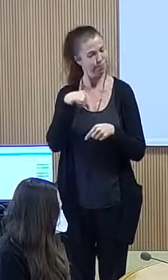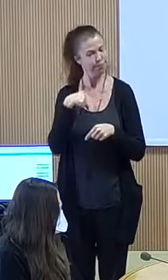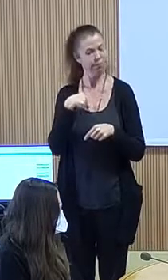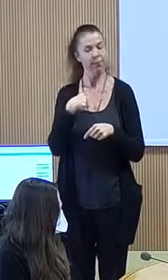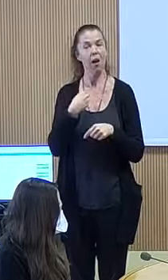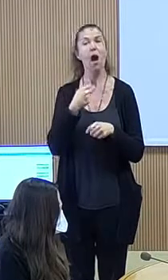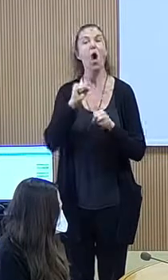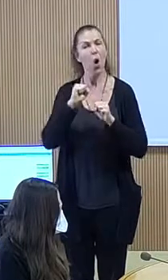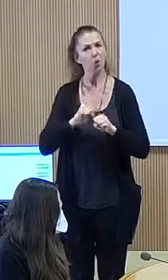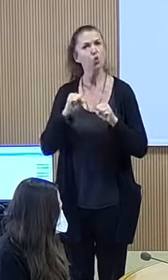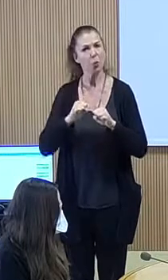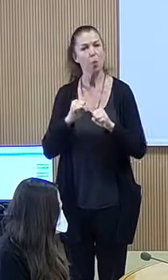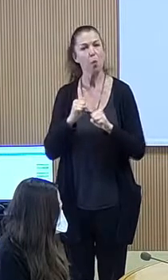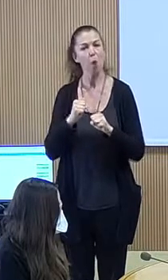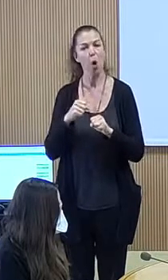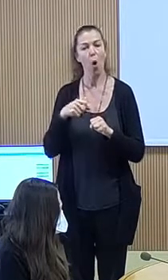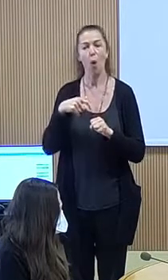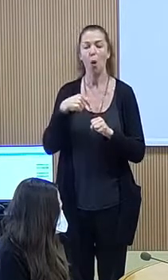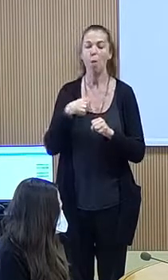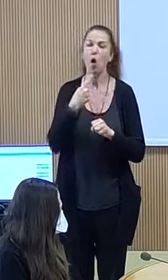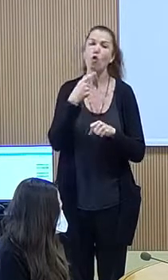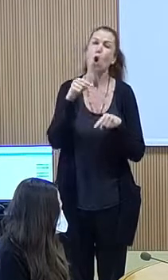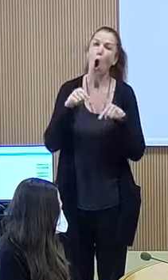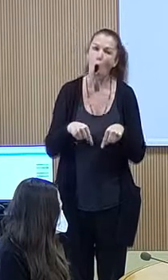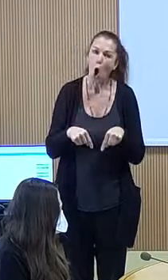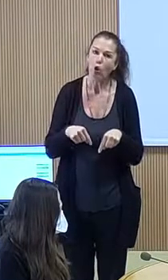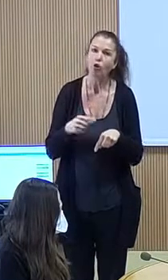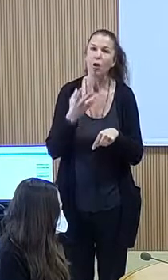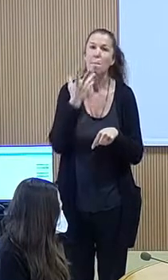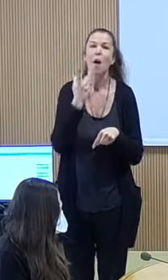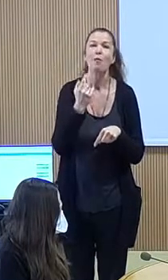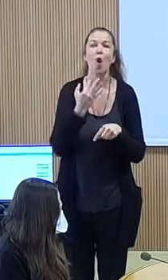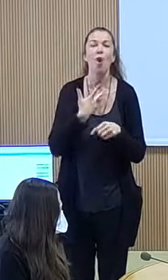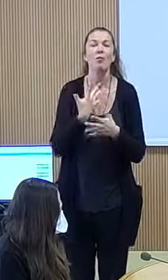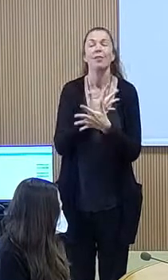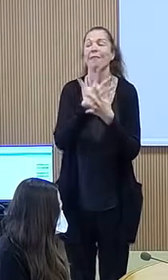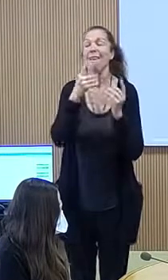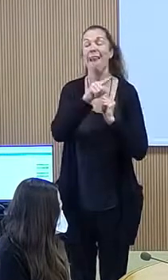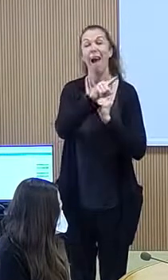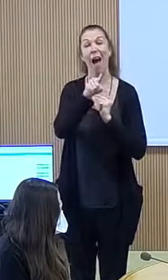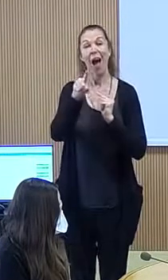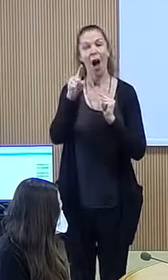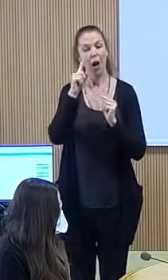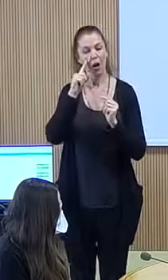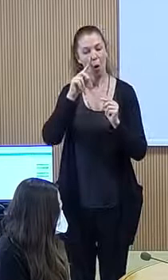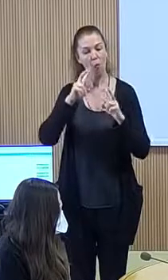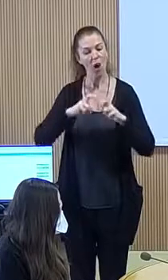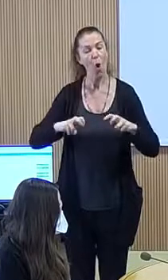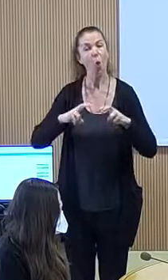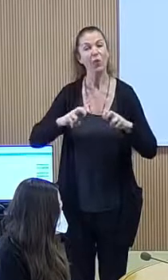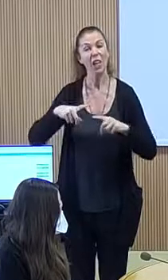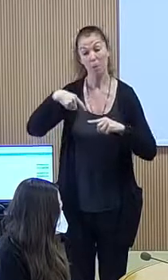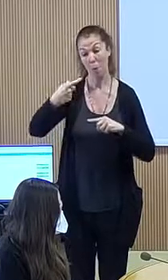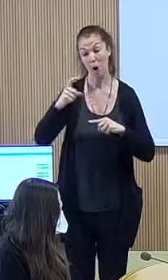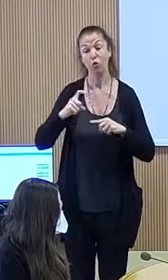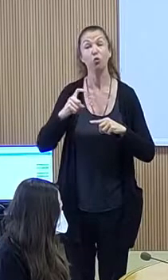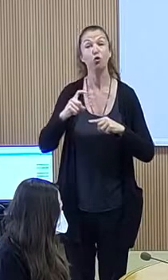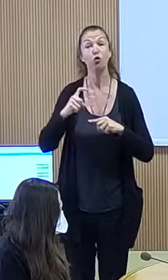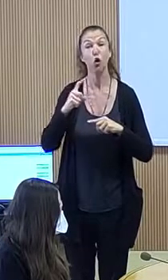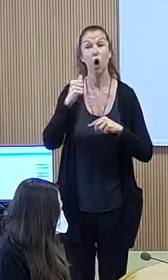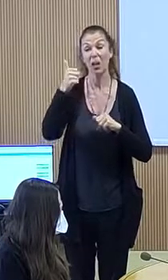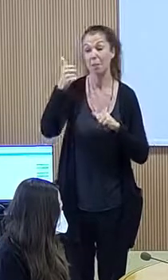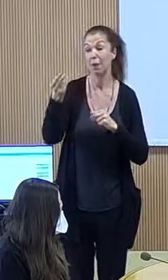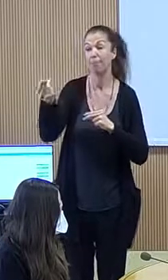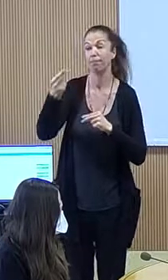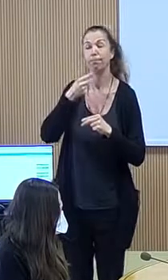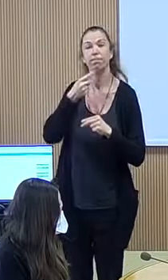lo dico oggi ma voglio essere ben chiaro valuteremo nei prossimi giorni anche sulla base delle indicazioni della comunità scientifica sulla base